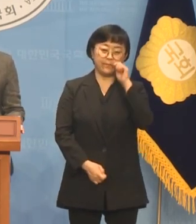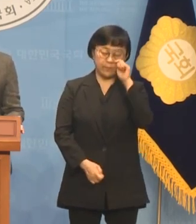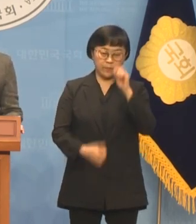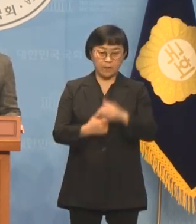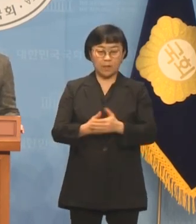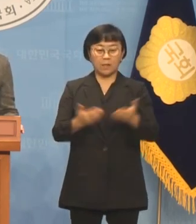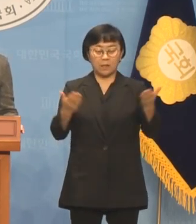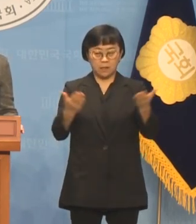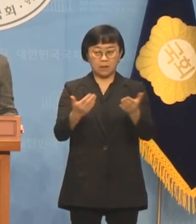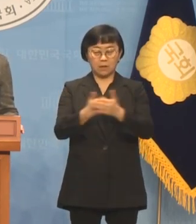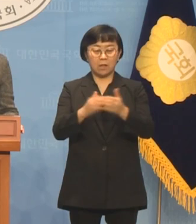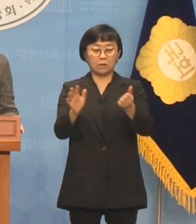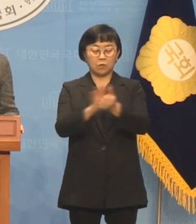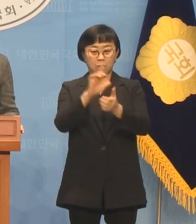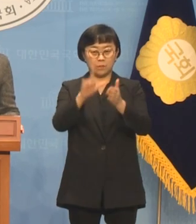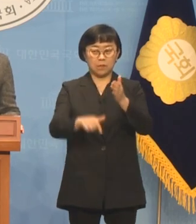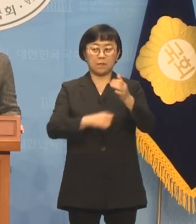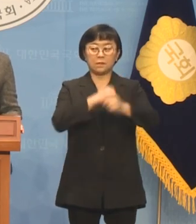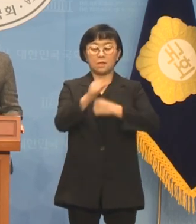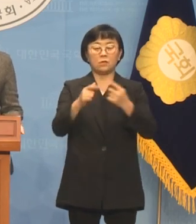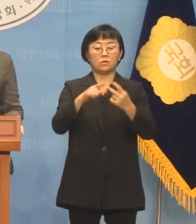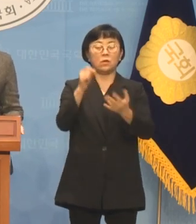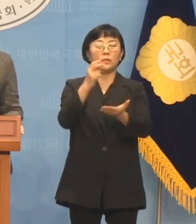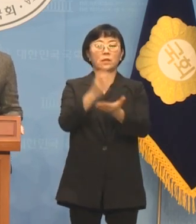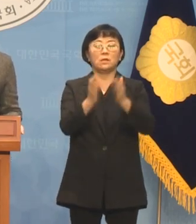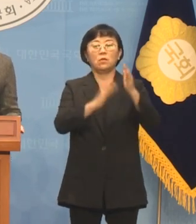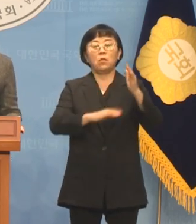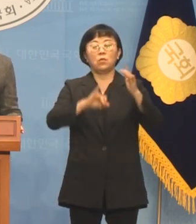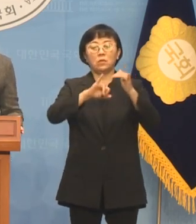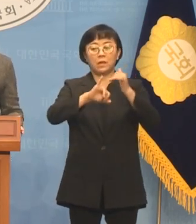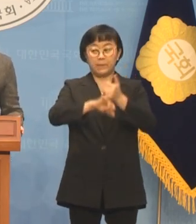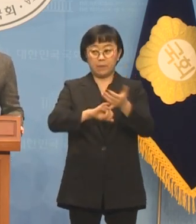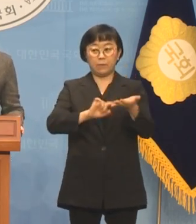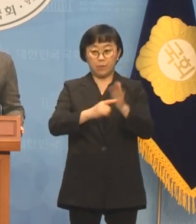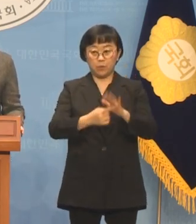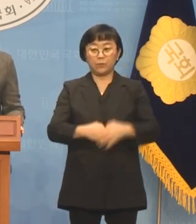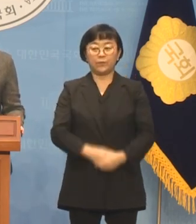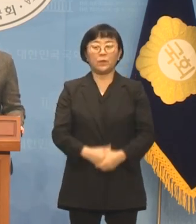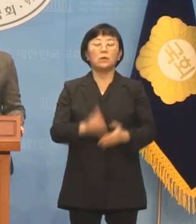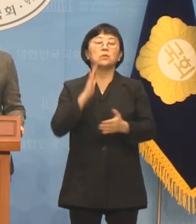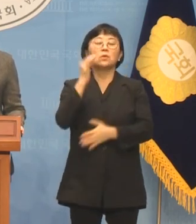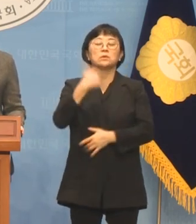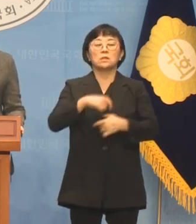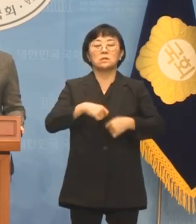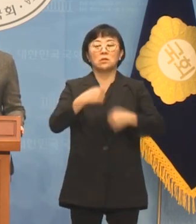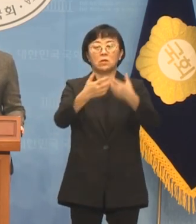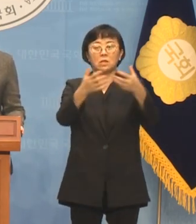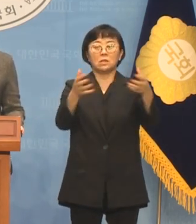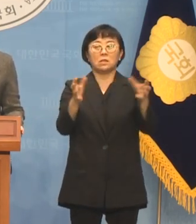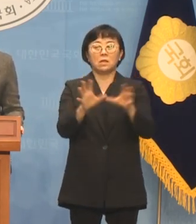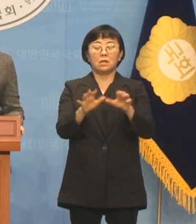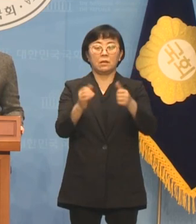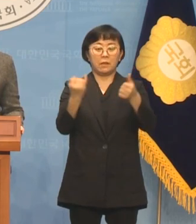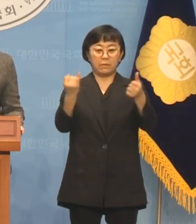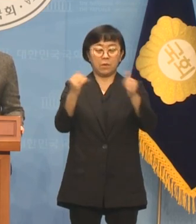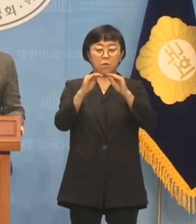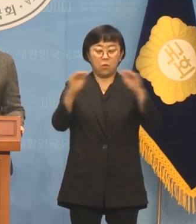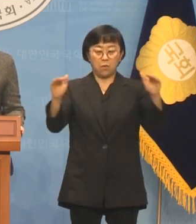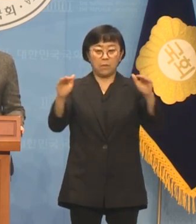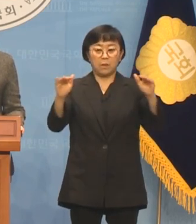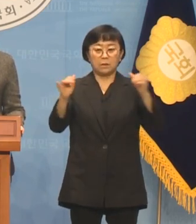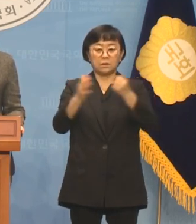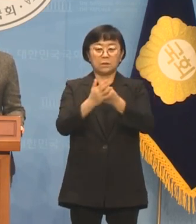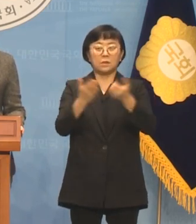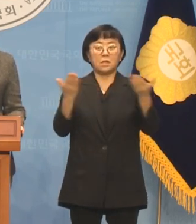네, 일과 돌봄 시간 자유 선택제 공약을 발표하겠습니다. 녹색정의당은 현재 남녀 고용 평등과